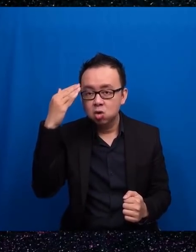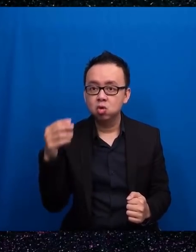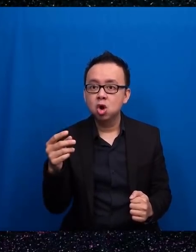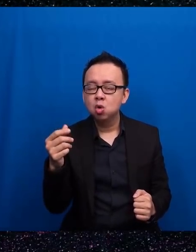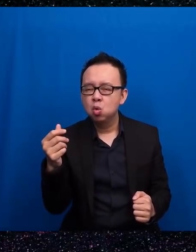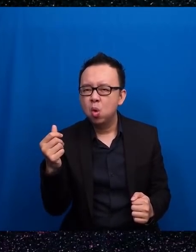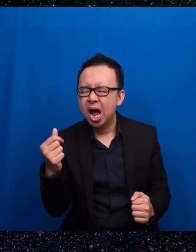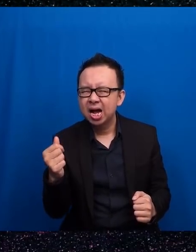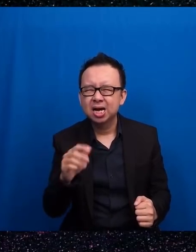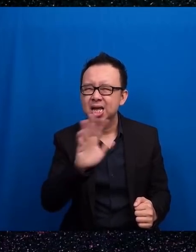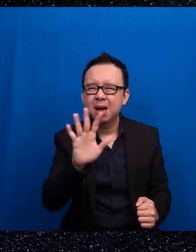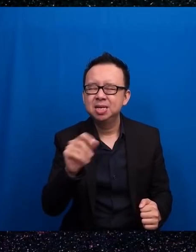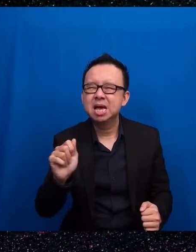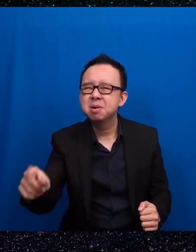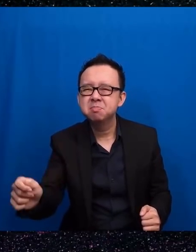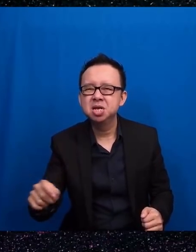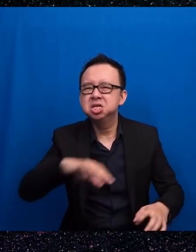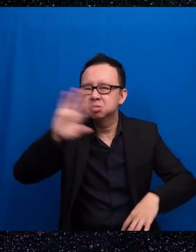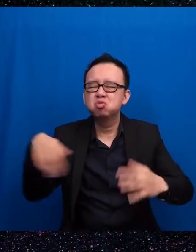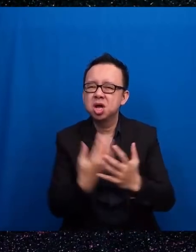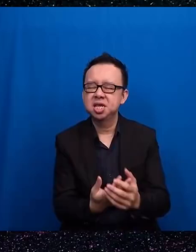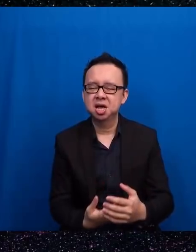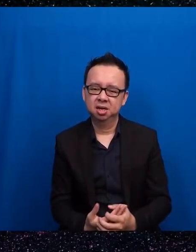may not be able to buy anything.